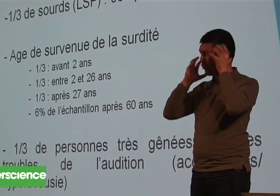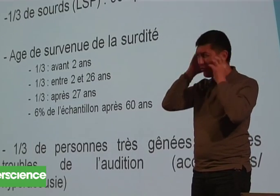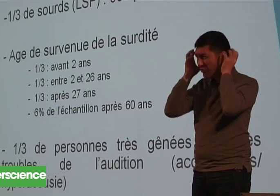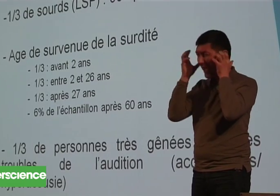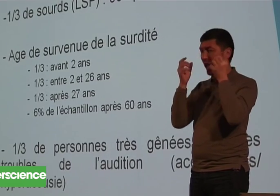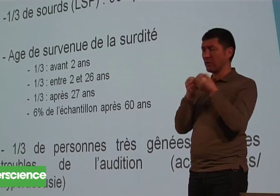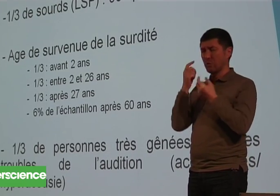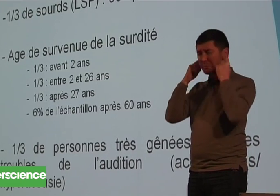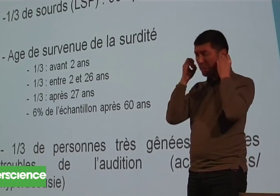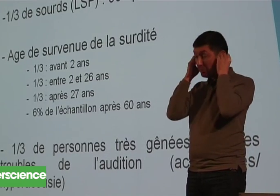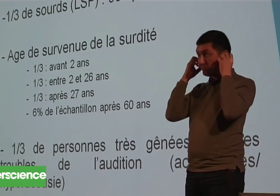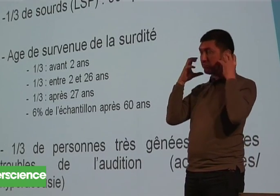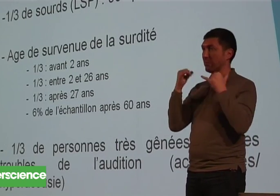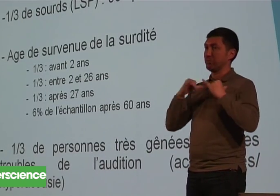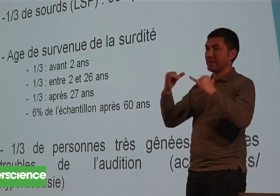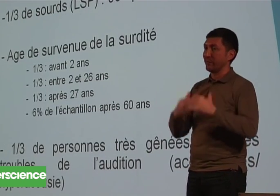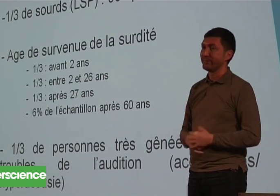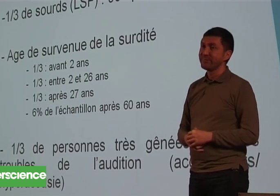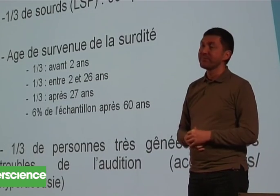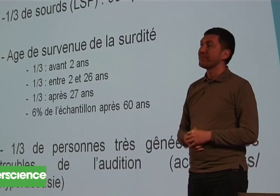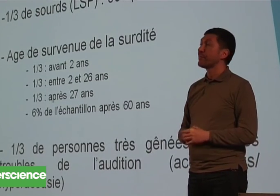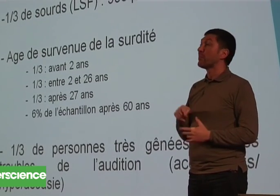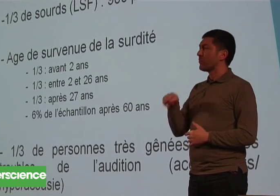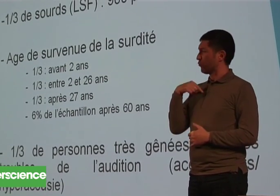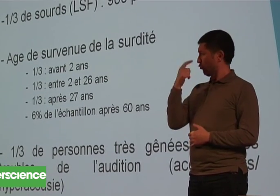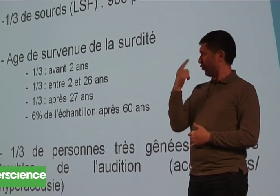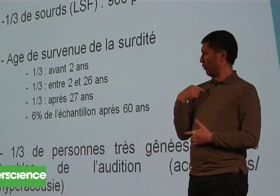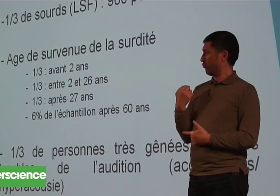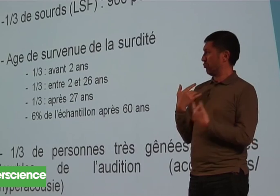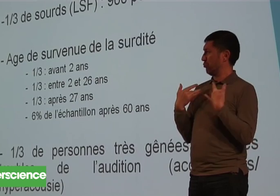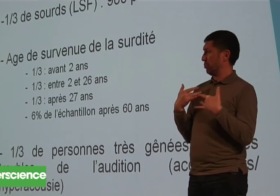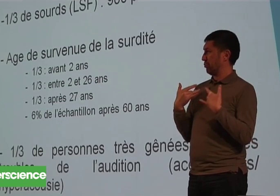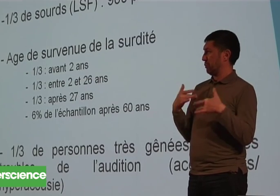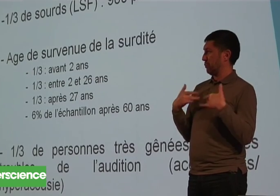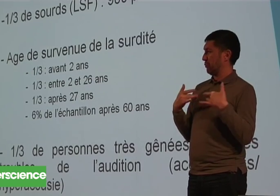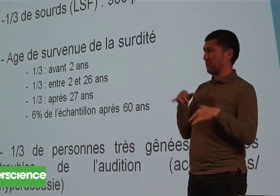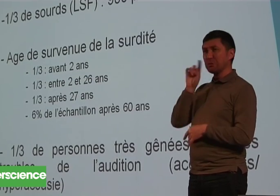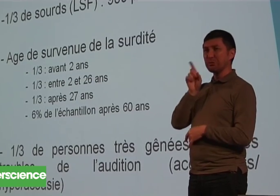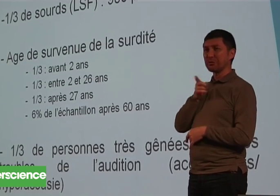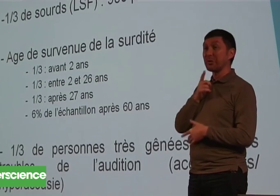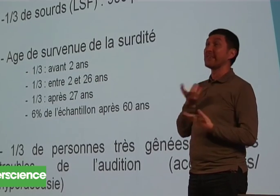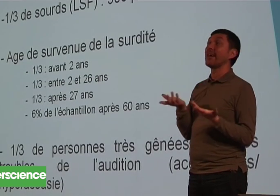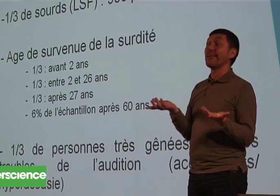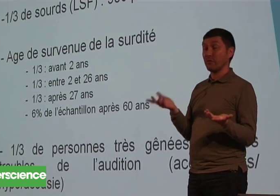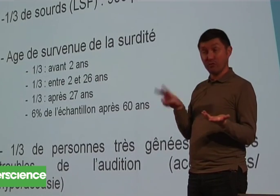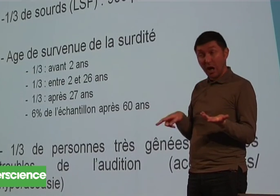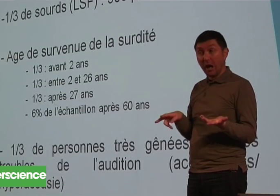l'hyperacousie. Alors, a priori, vous vous dites que ça concerne peut-être quand même moins les sourds, et c'est vrai, mais